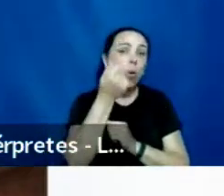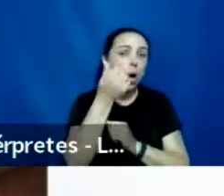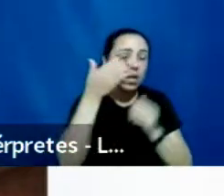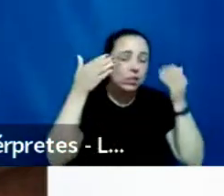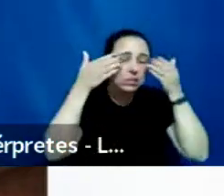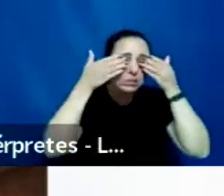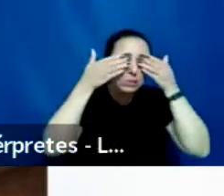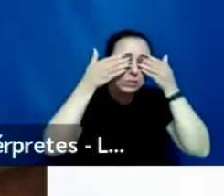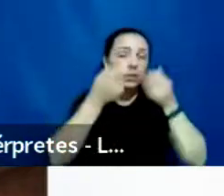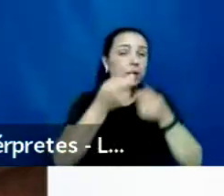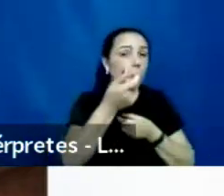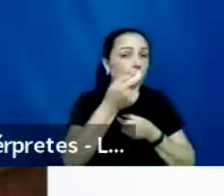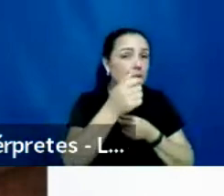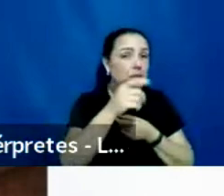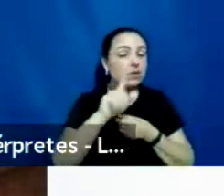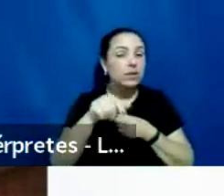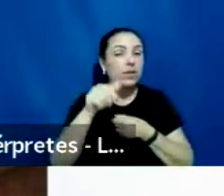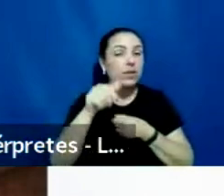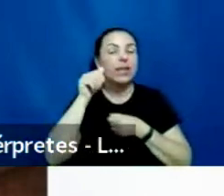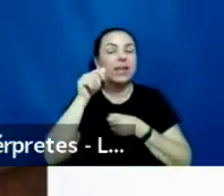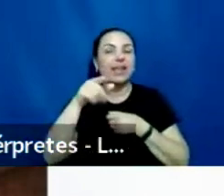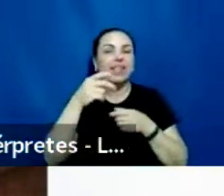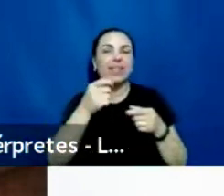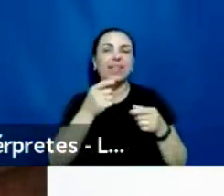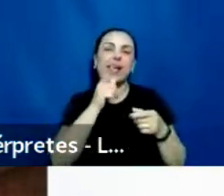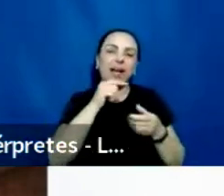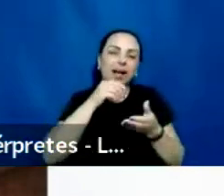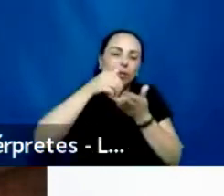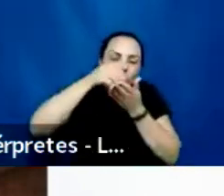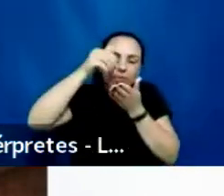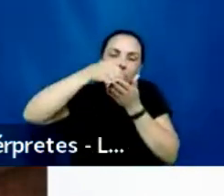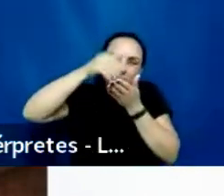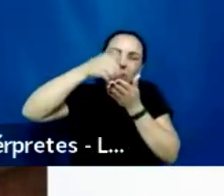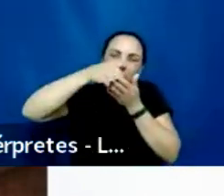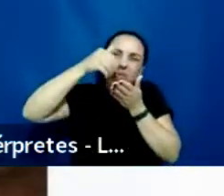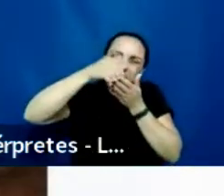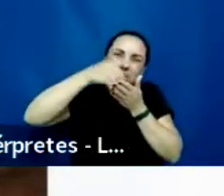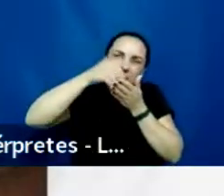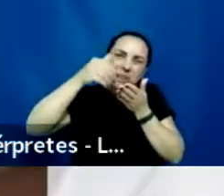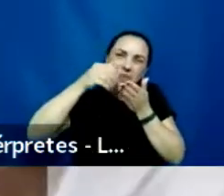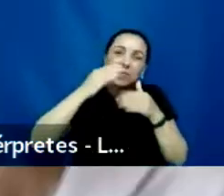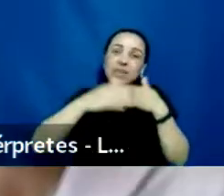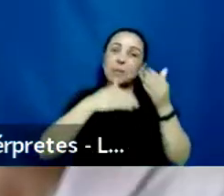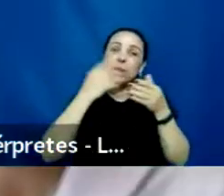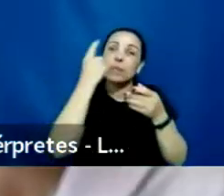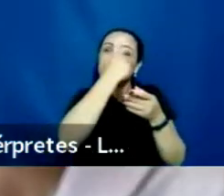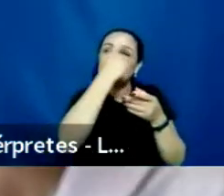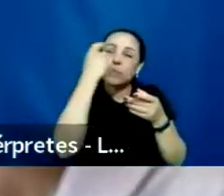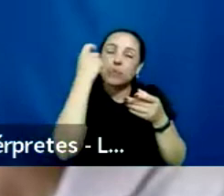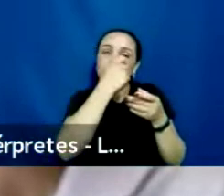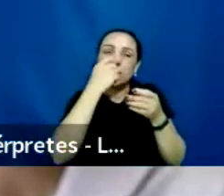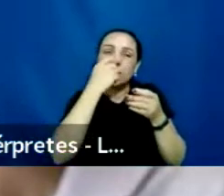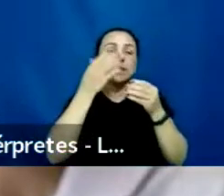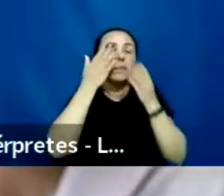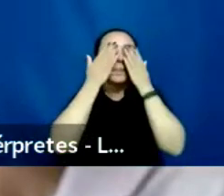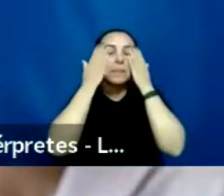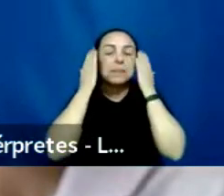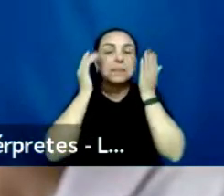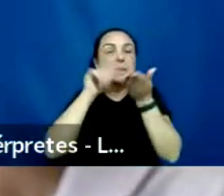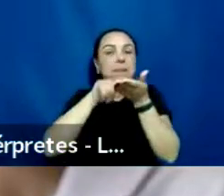perdendo os olhos e também, olha só que efeito maravilhoso ele teve ali nos seus